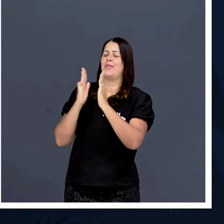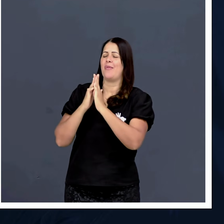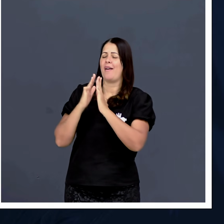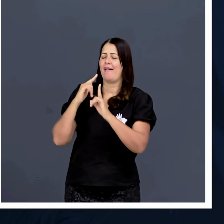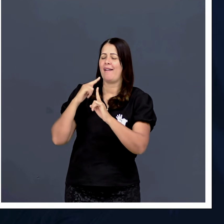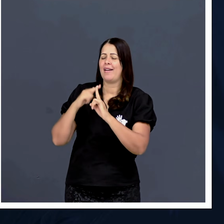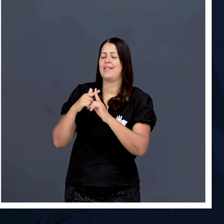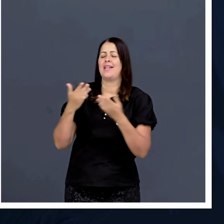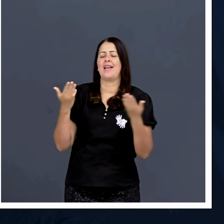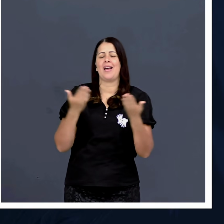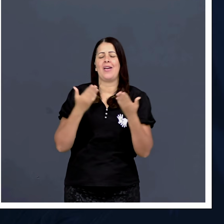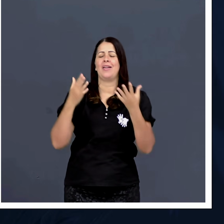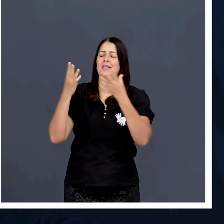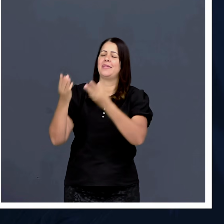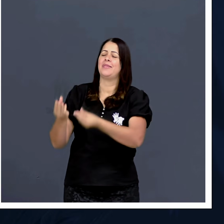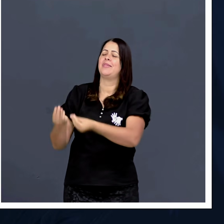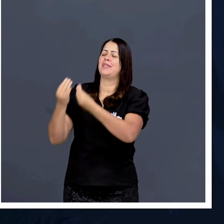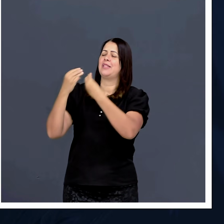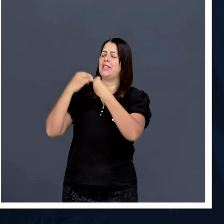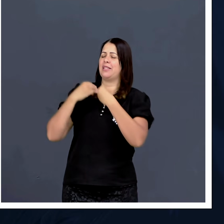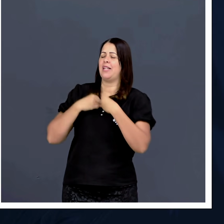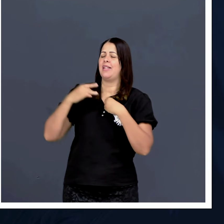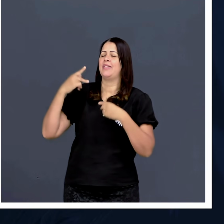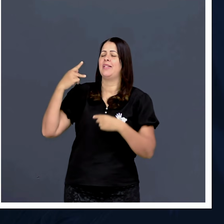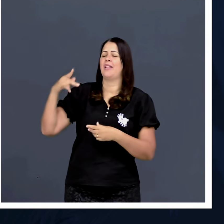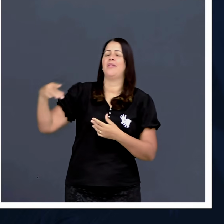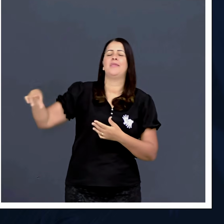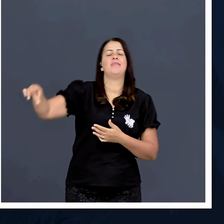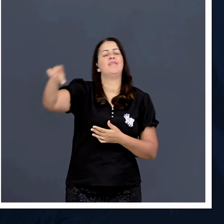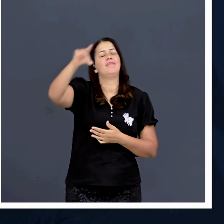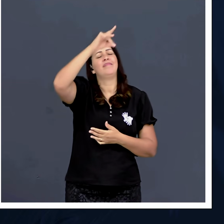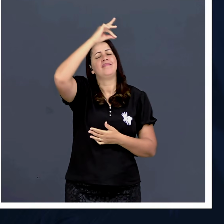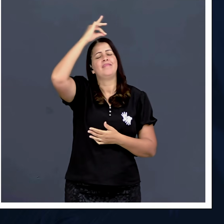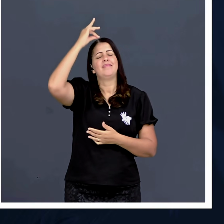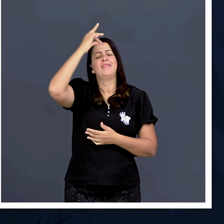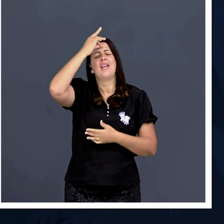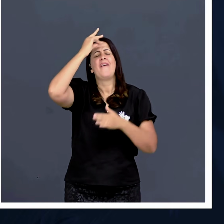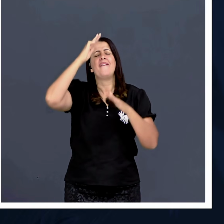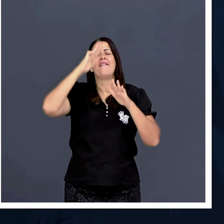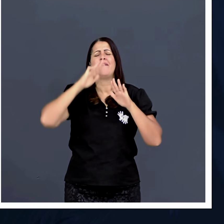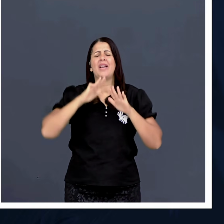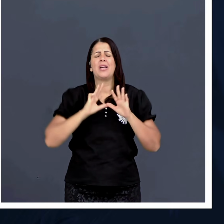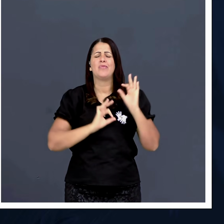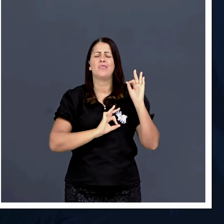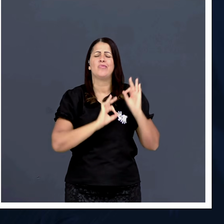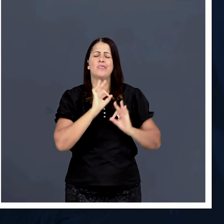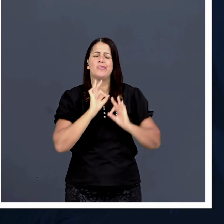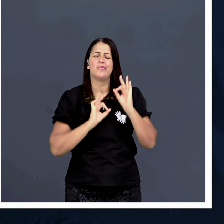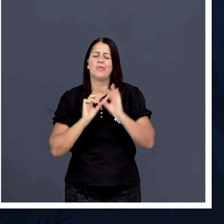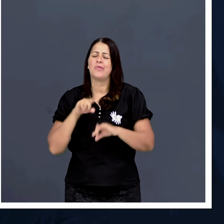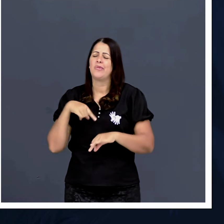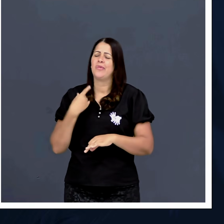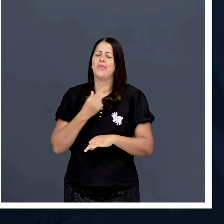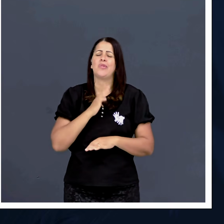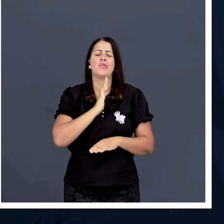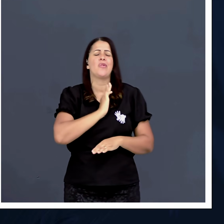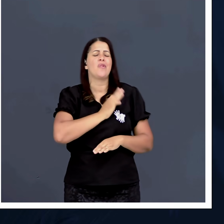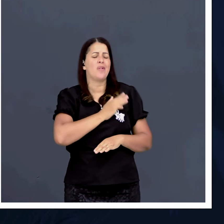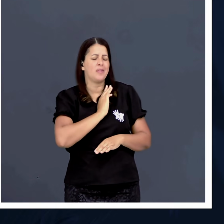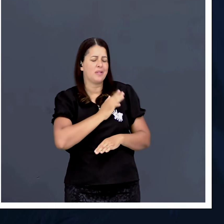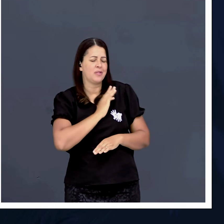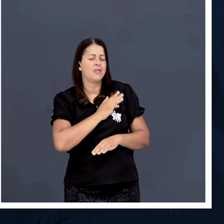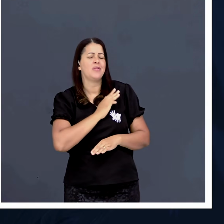vamos receber do Senhor. Que o Teu Espírito Santo permaneça preparando os nossos